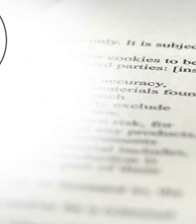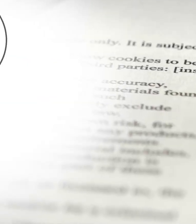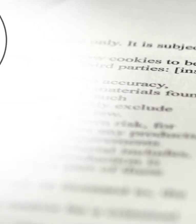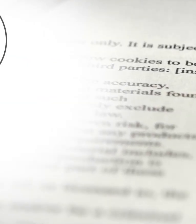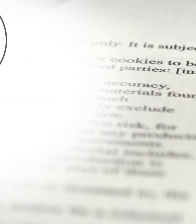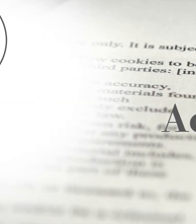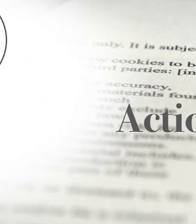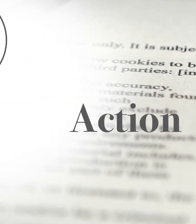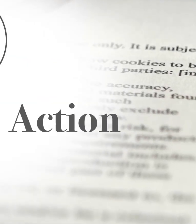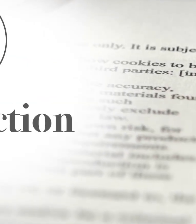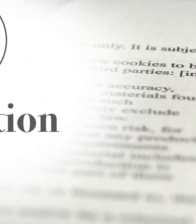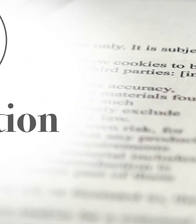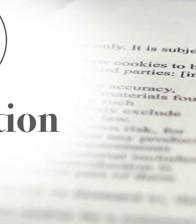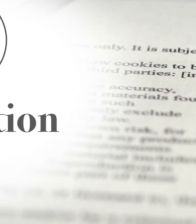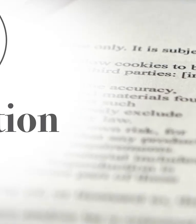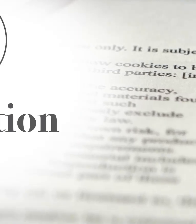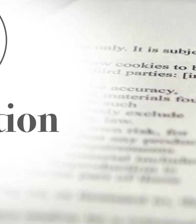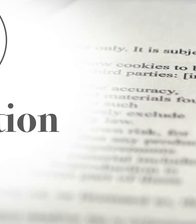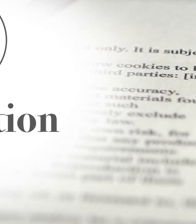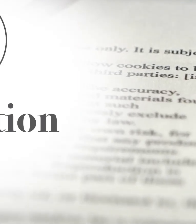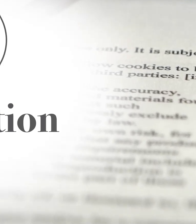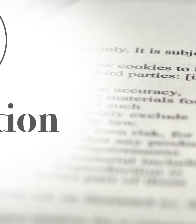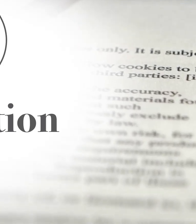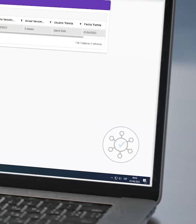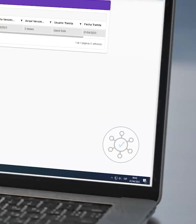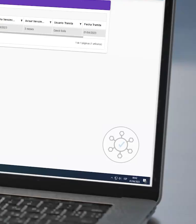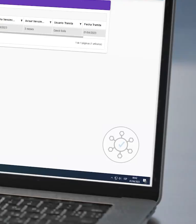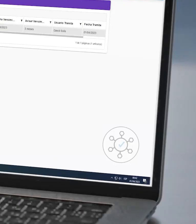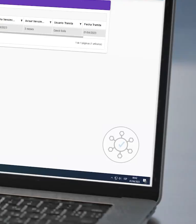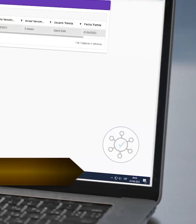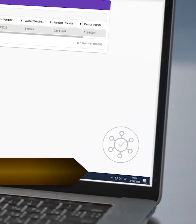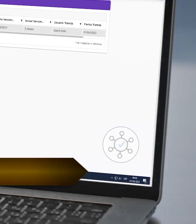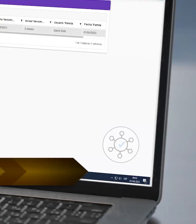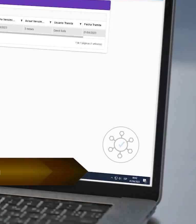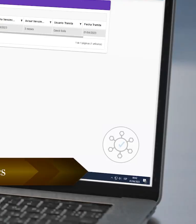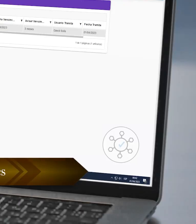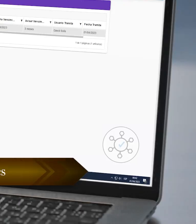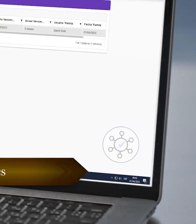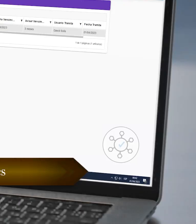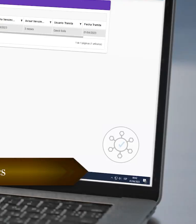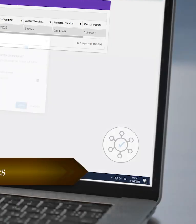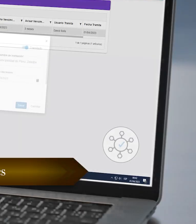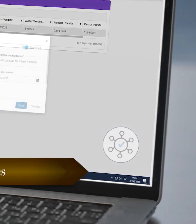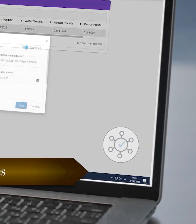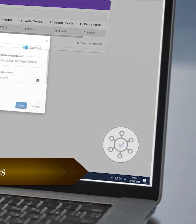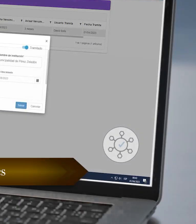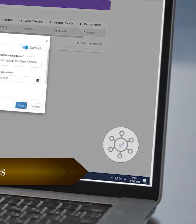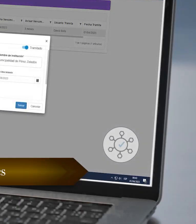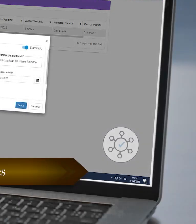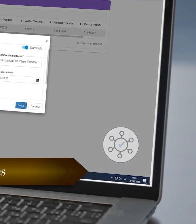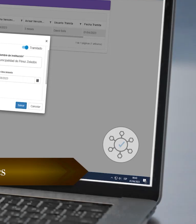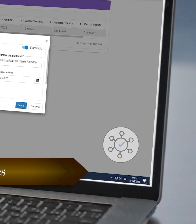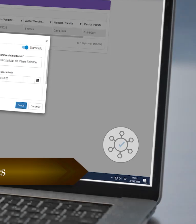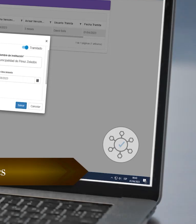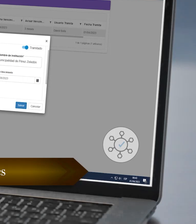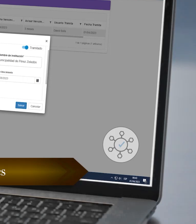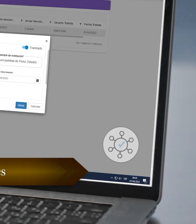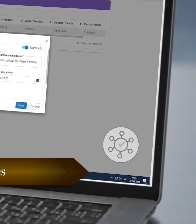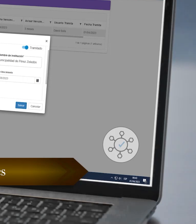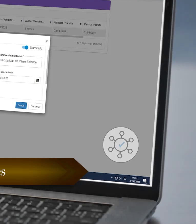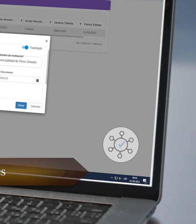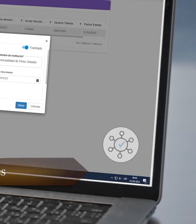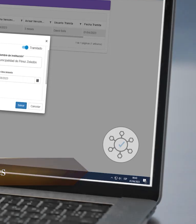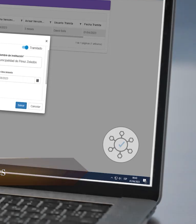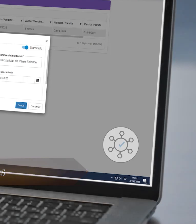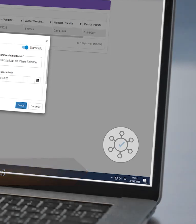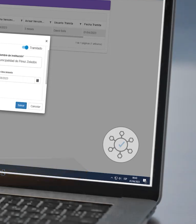y ahí es donde leyes action le brinda el apoyo que necesita revisando constantemente los cambios en la legislación brindándole un